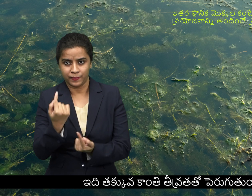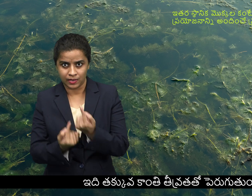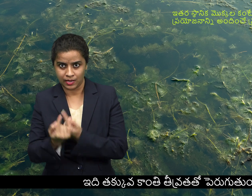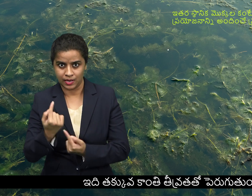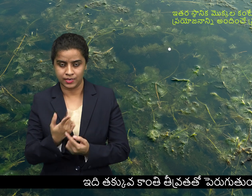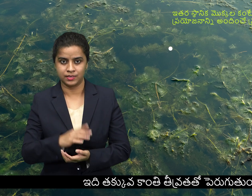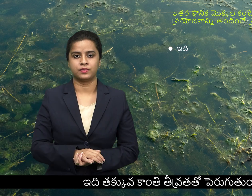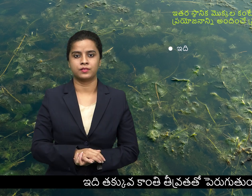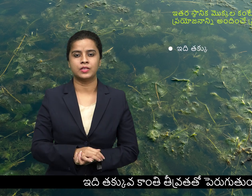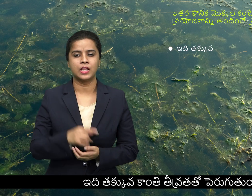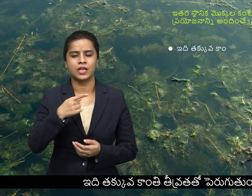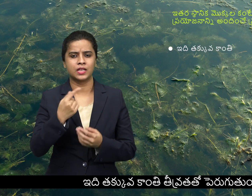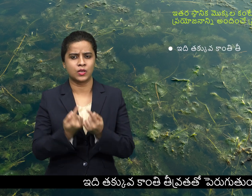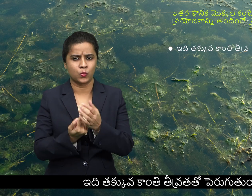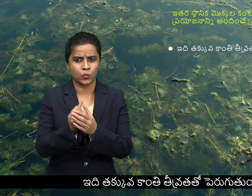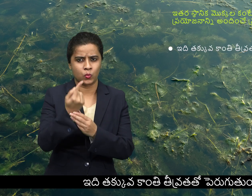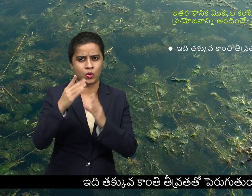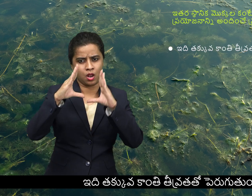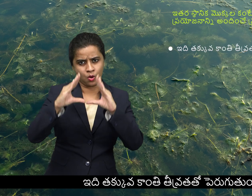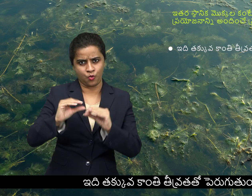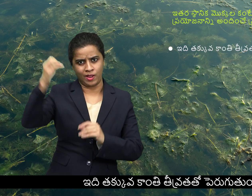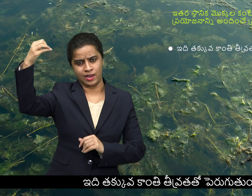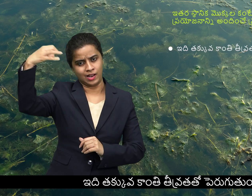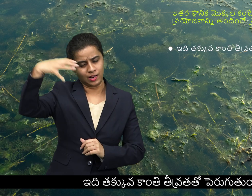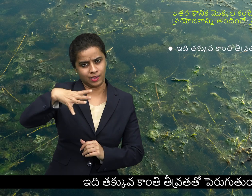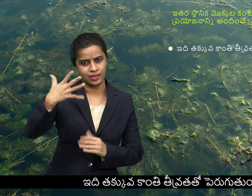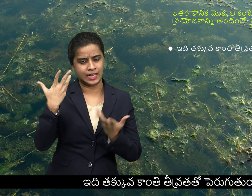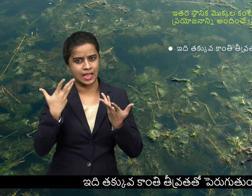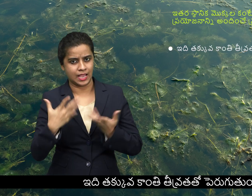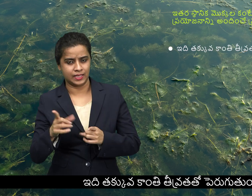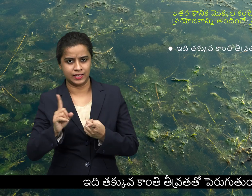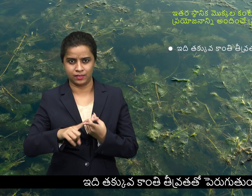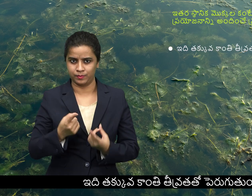ఇది తక్కువ కాంతి తీవ్రతతో పెరుగుతుంది.